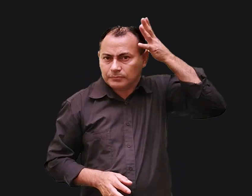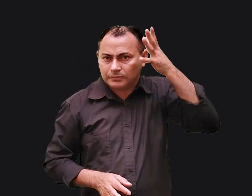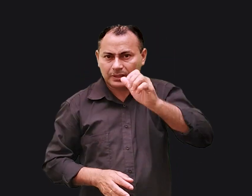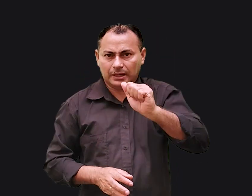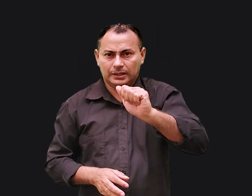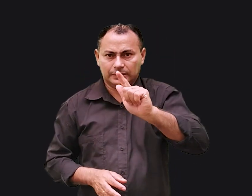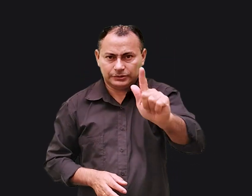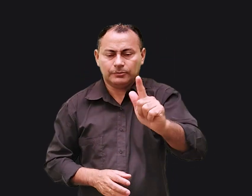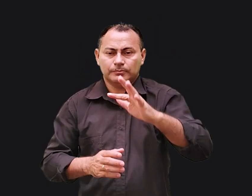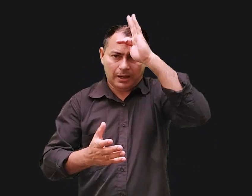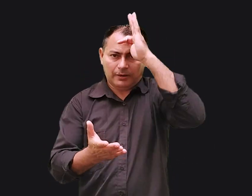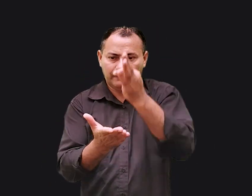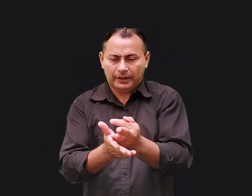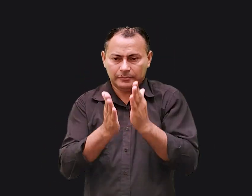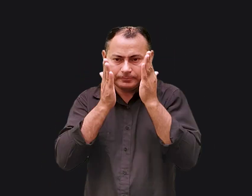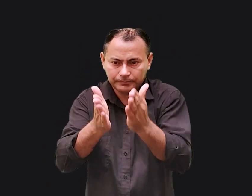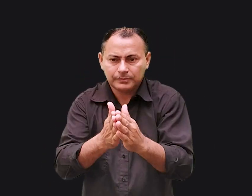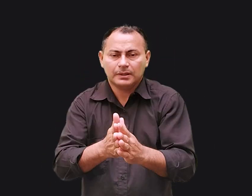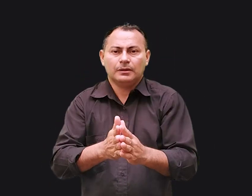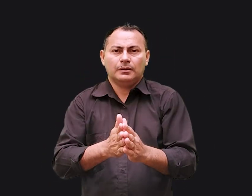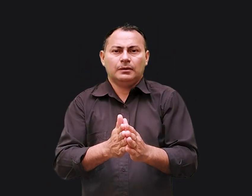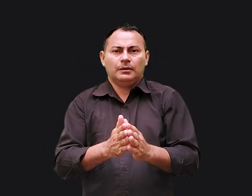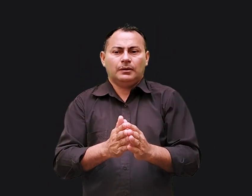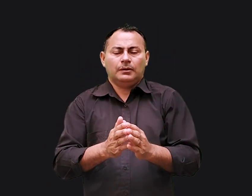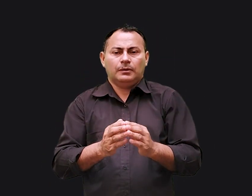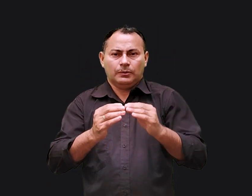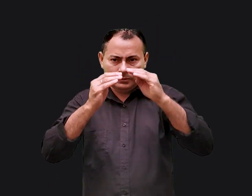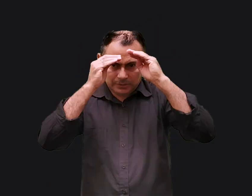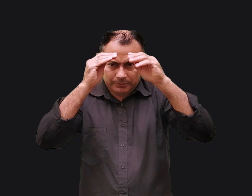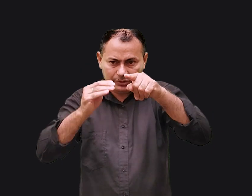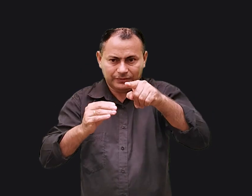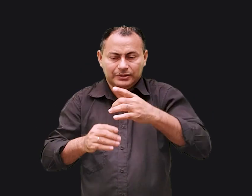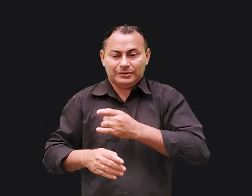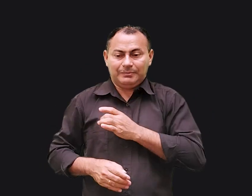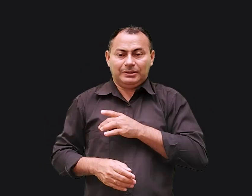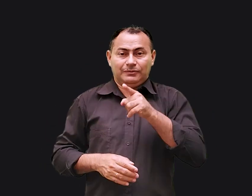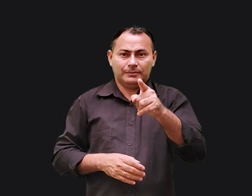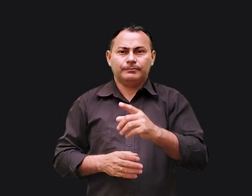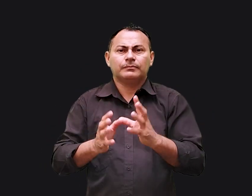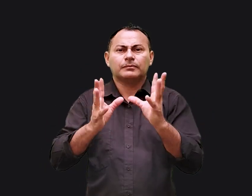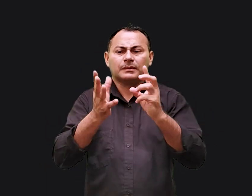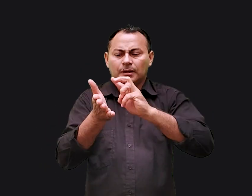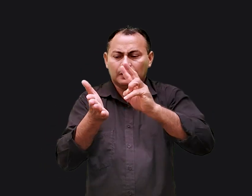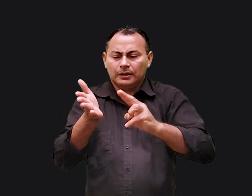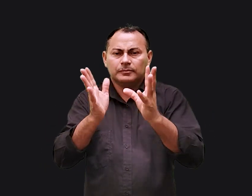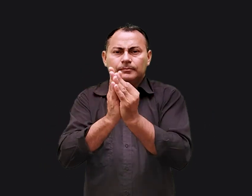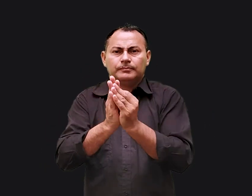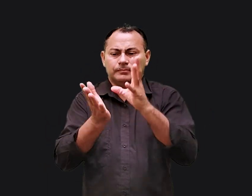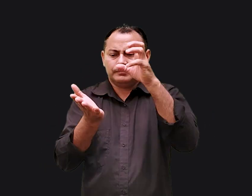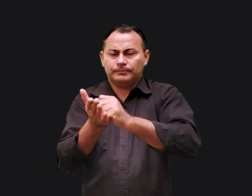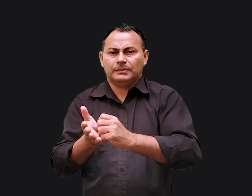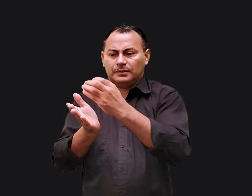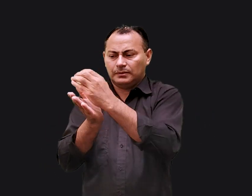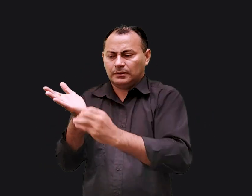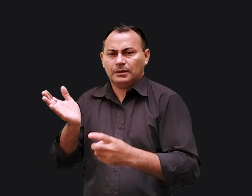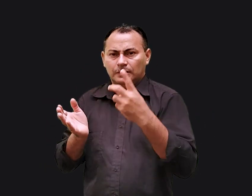de Ageu. A fé focalizará o temor de vocês. Leia o resumo do sermão registrado no capítulo